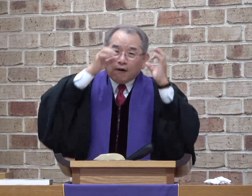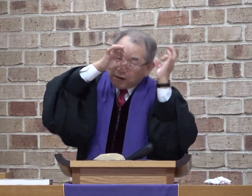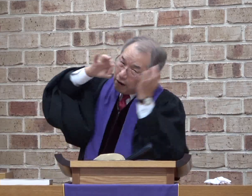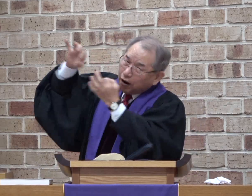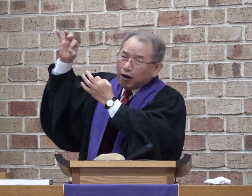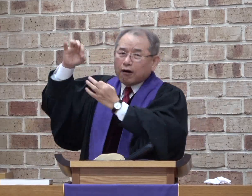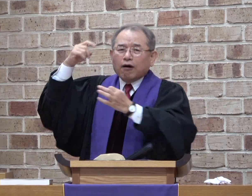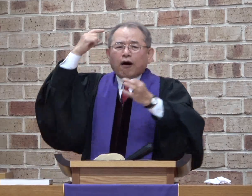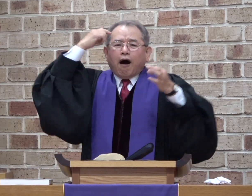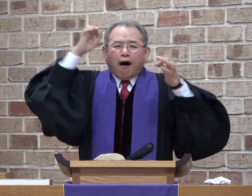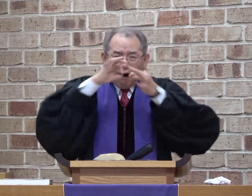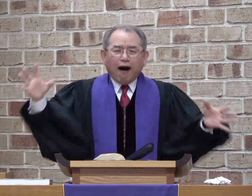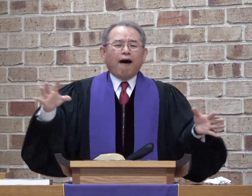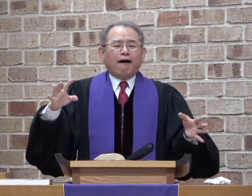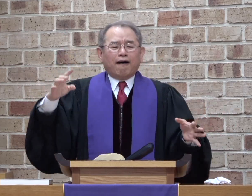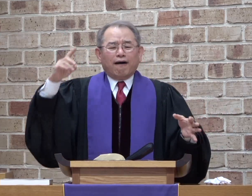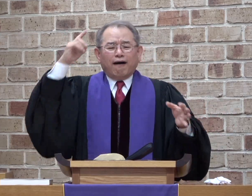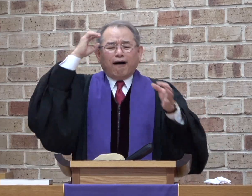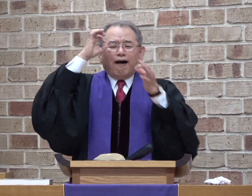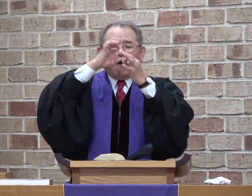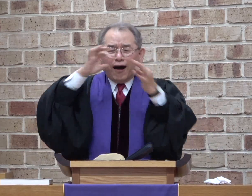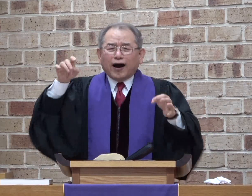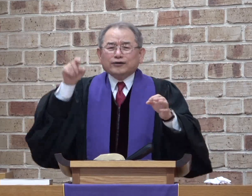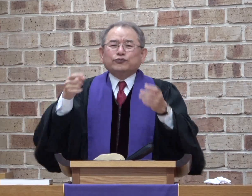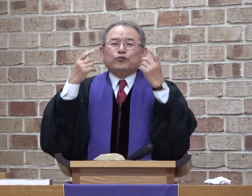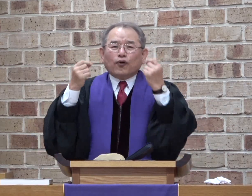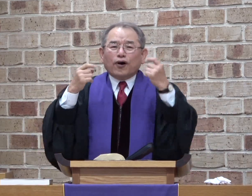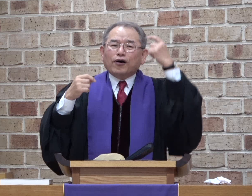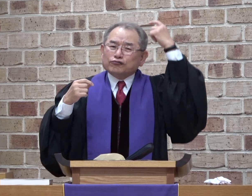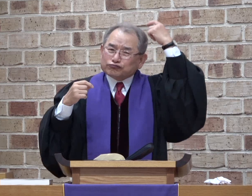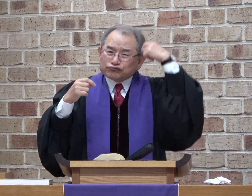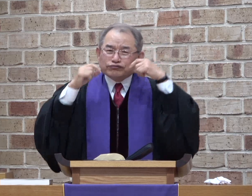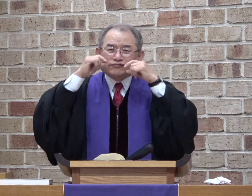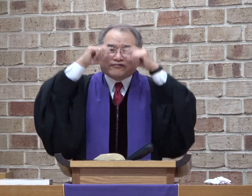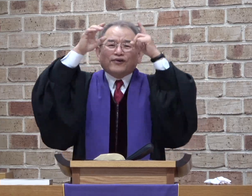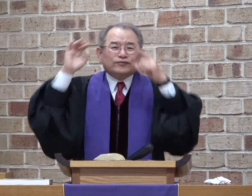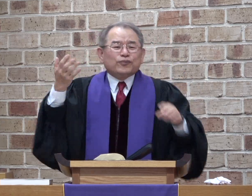돌아보면 정말 놀라운 하나님의 은혜임을 깨닫게 됩니다.